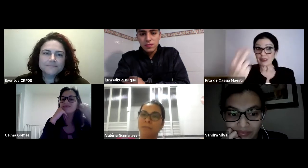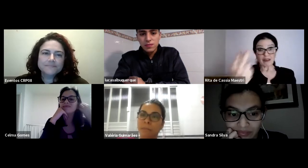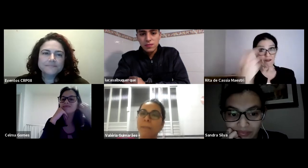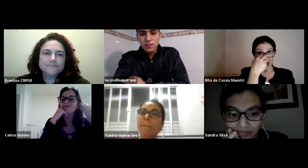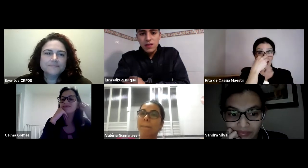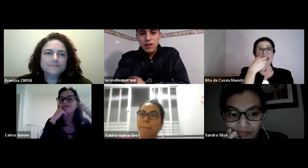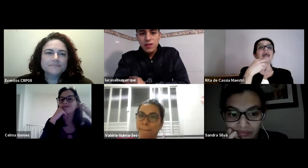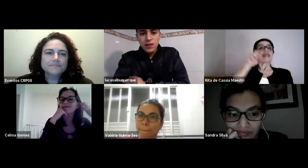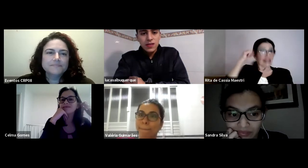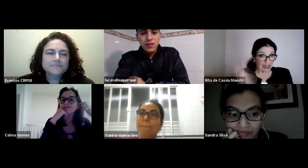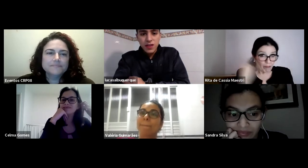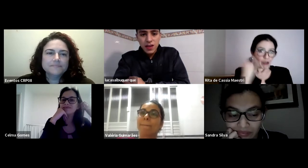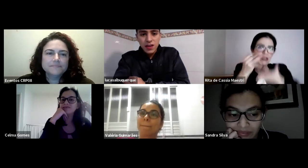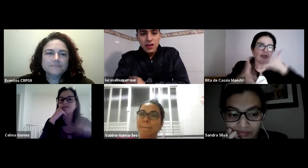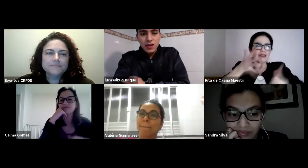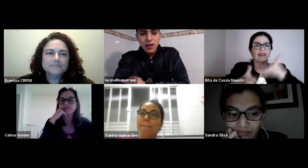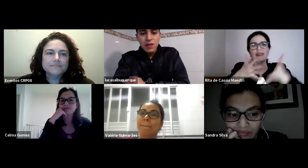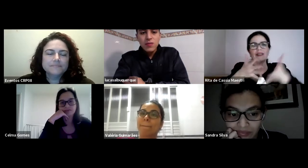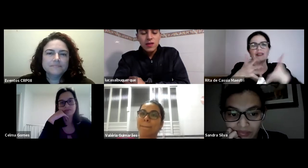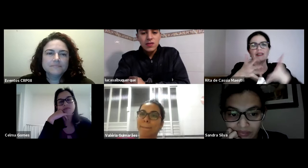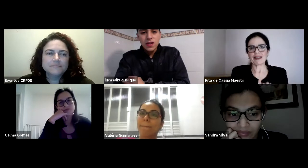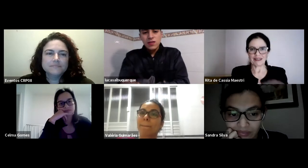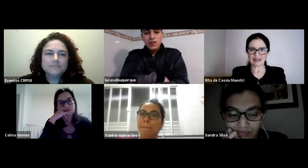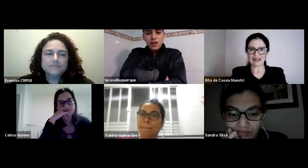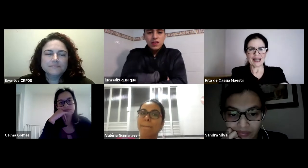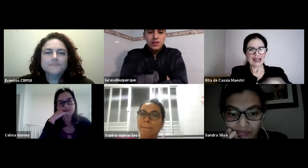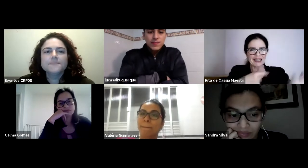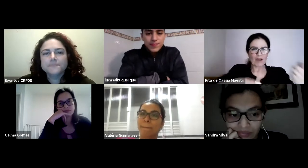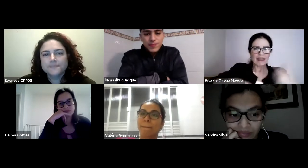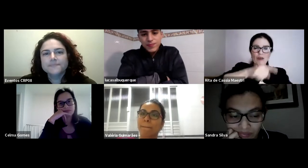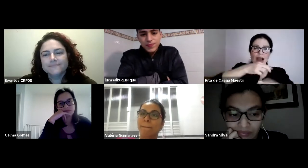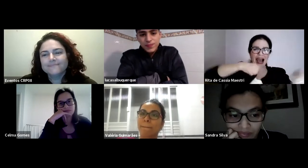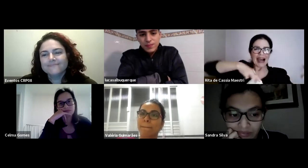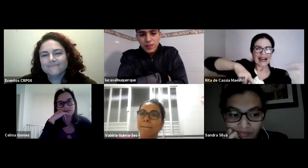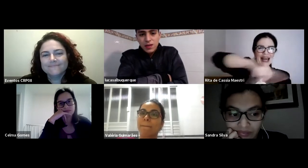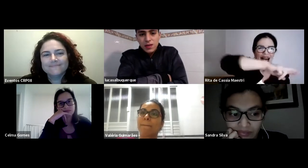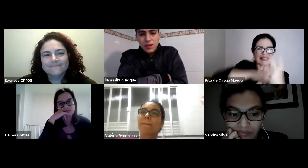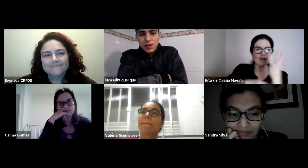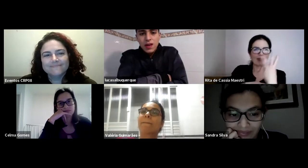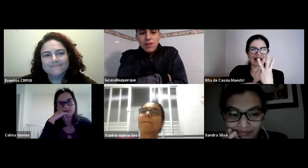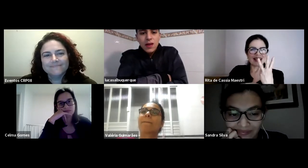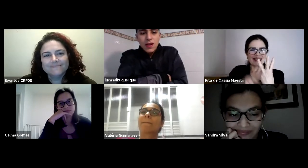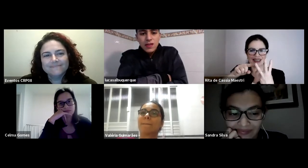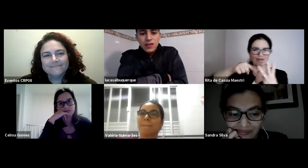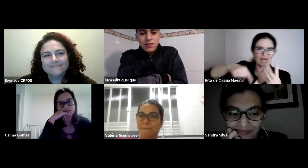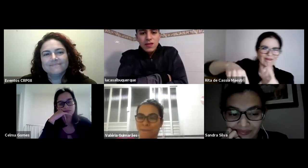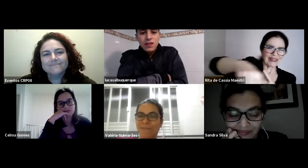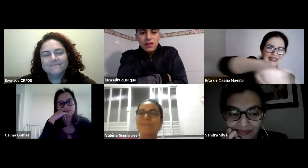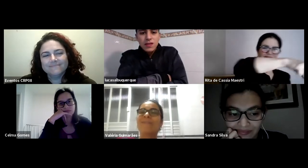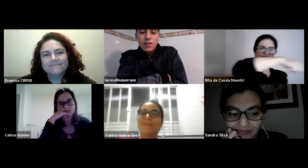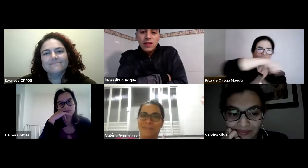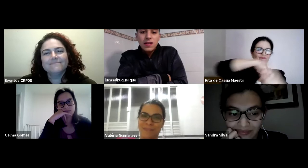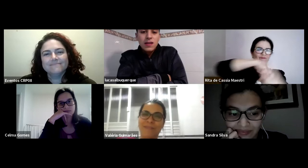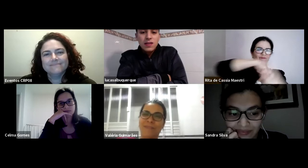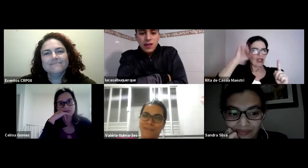família precisa ver que é importante usar a língua de sinais. É uma relação